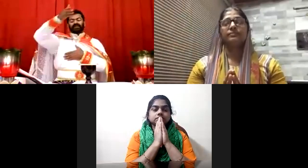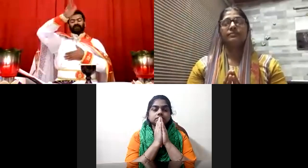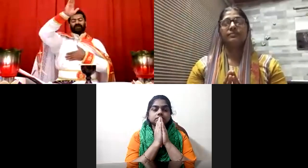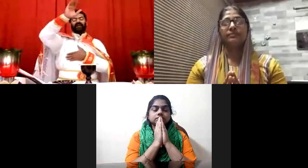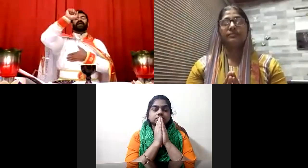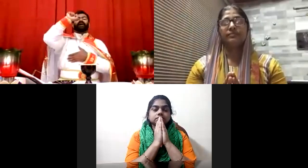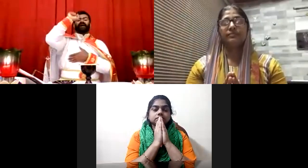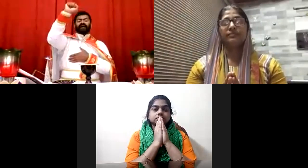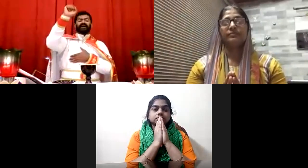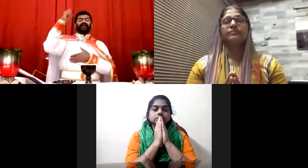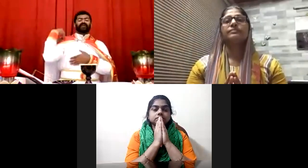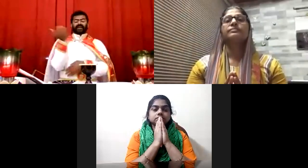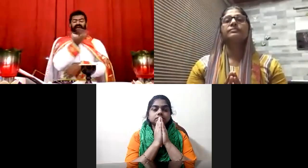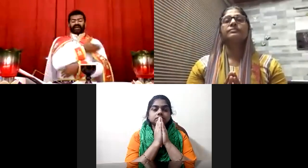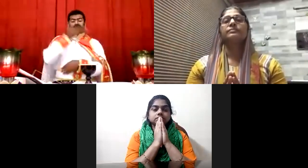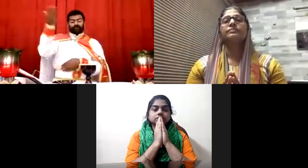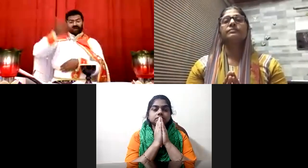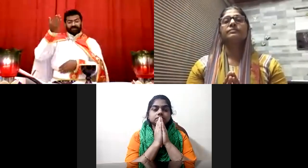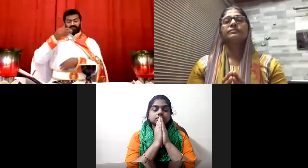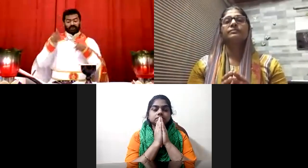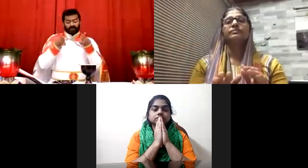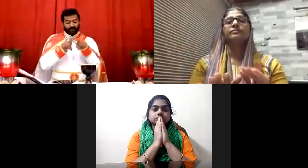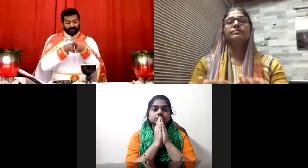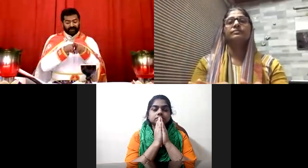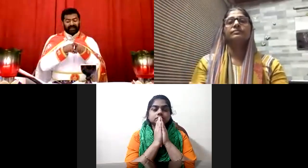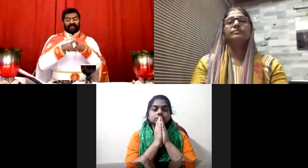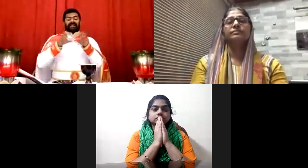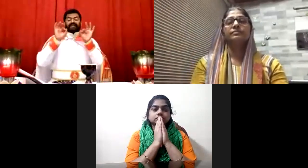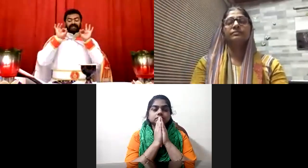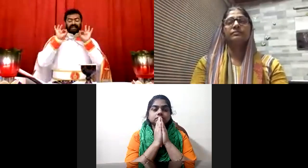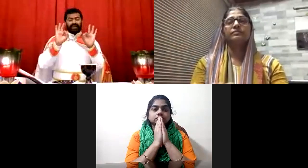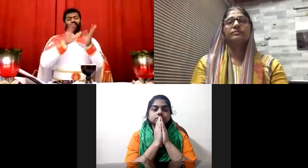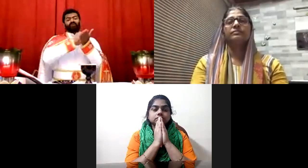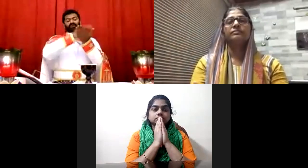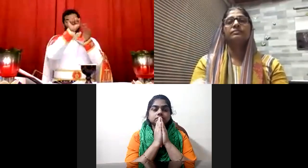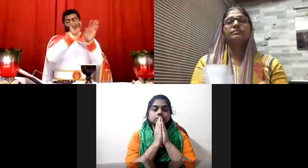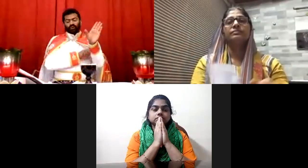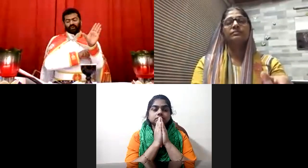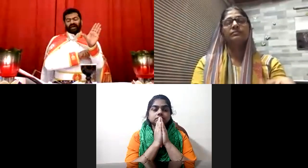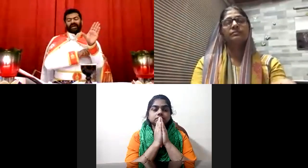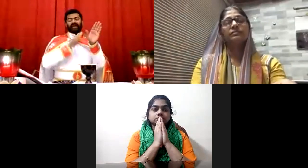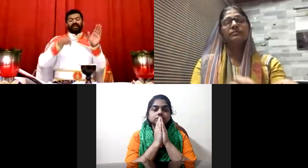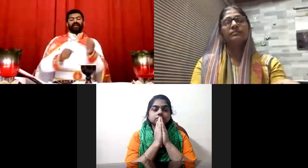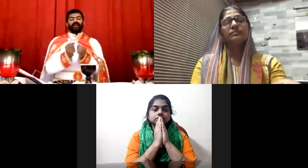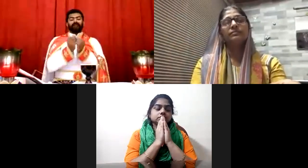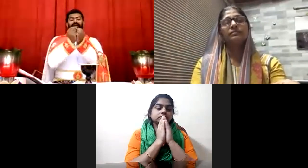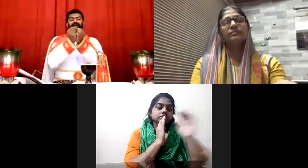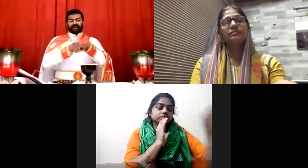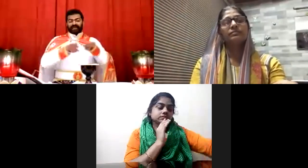കർത്താവാൻ ദൈവമേ, അങ്ങ് ഞങ്ങളെ പഠിപ്പിച്ചതുപോലെ നിർമ്മലവും വിശുദ്ധവുമായ